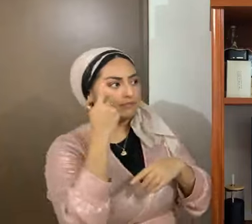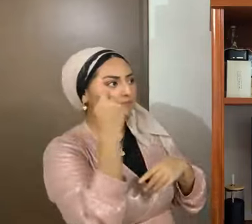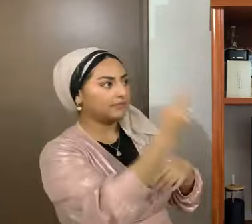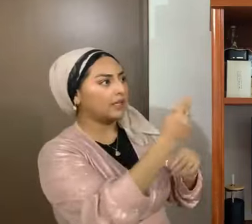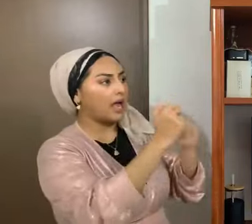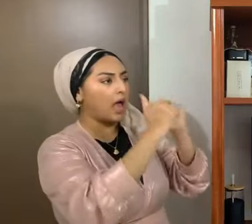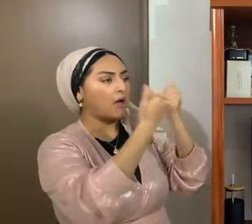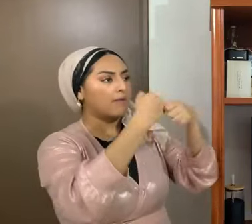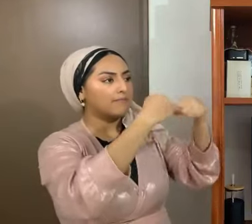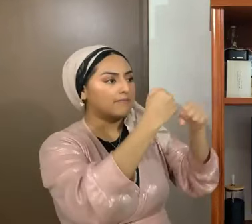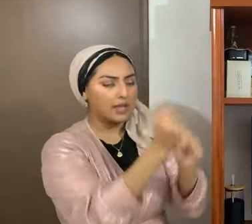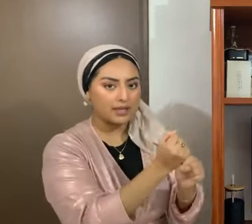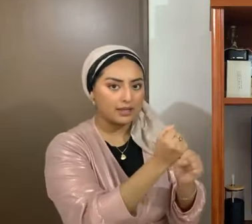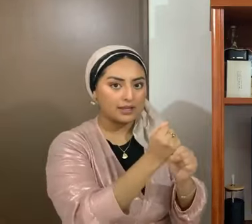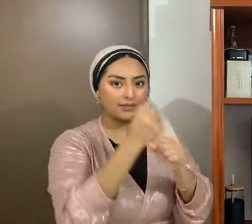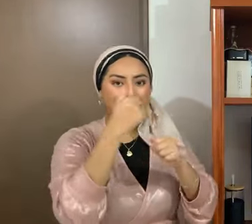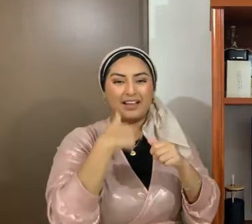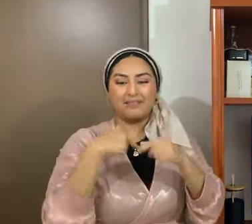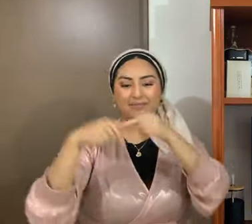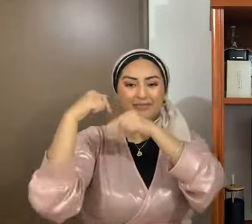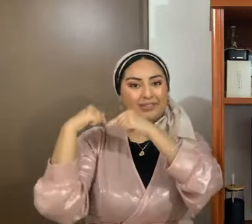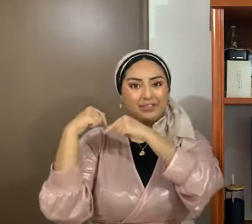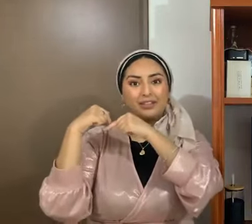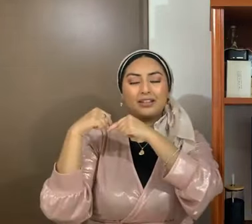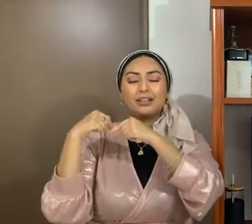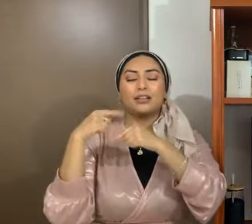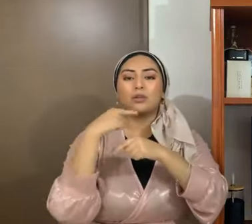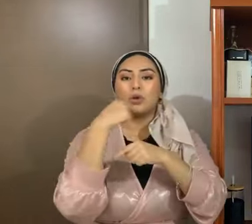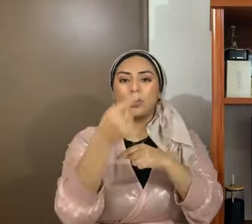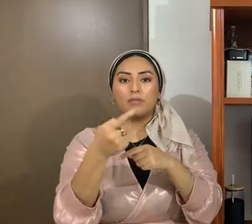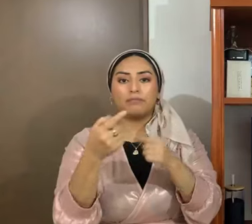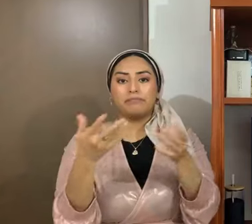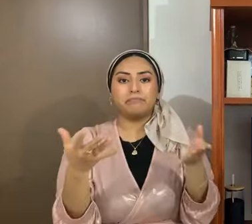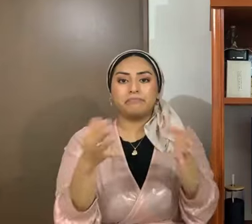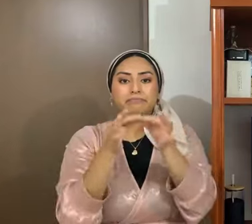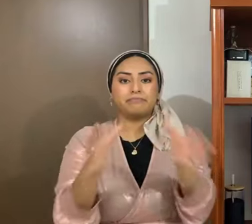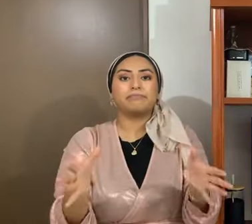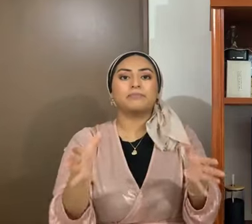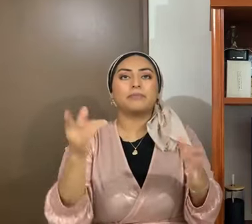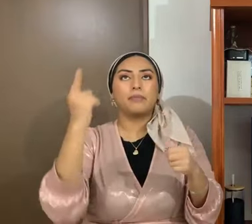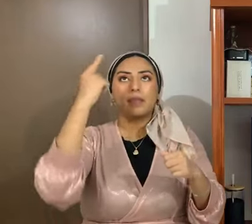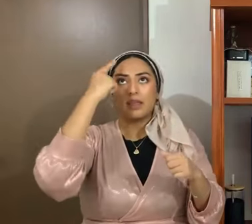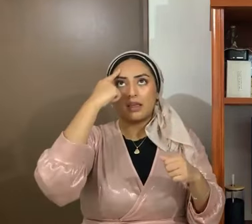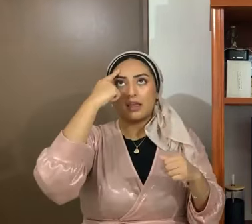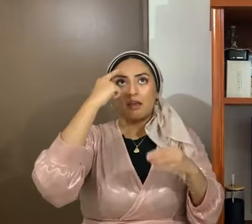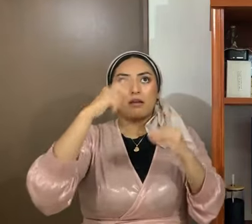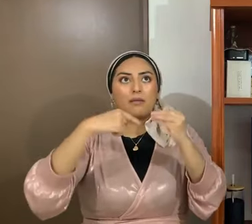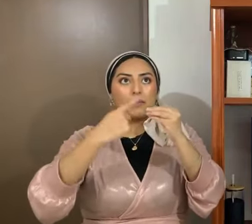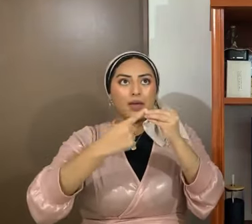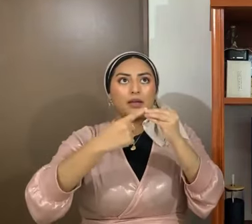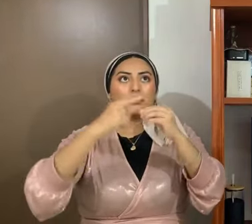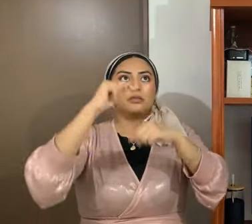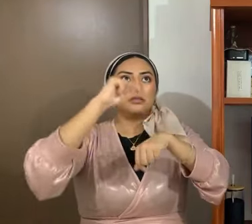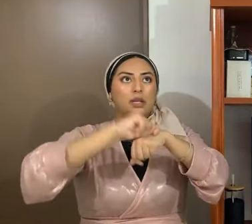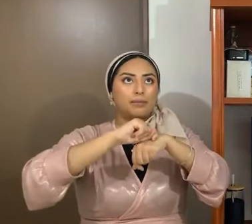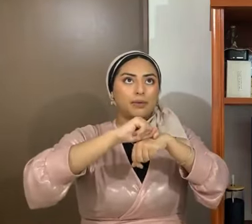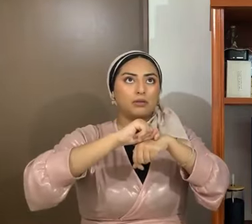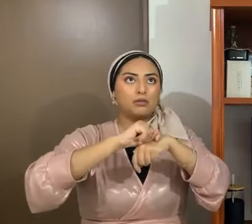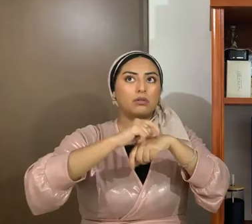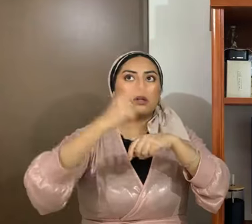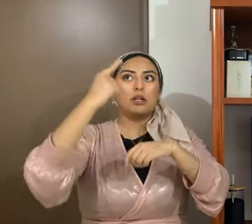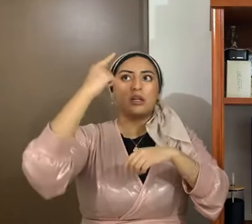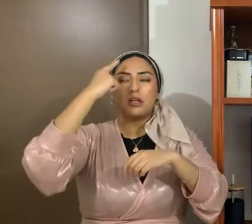ella. Vuelvo a lo que decíamos hace un momento. No tiene caso pensar en el templo, pensar en el